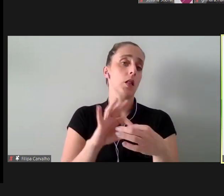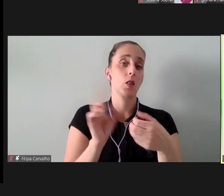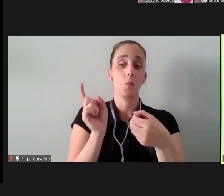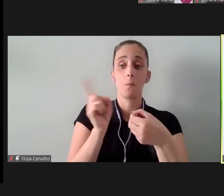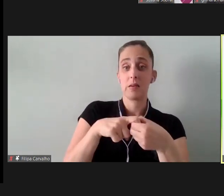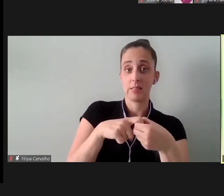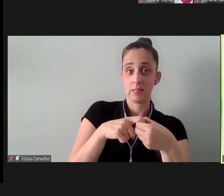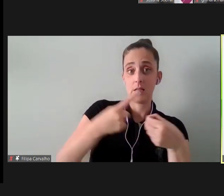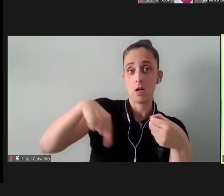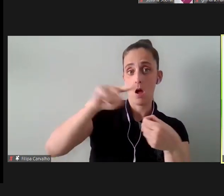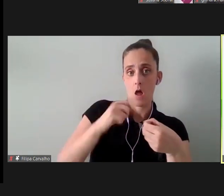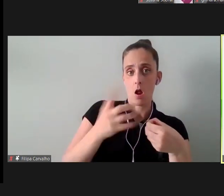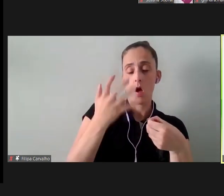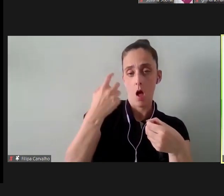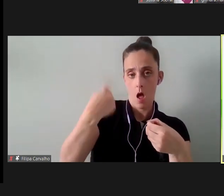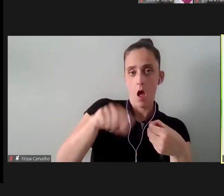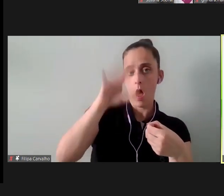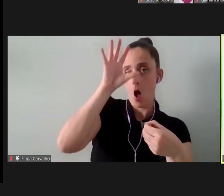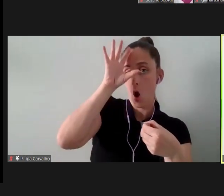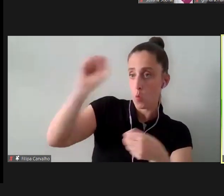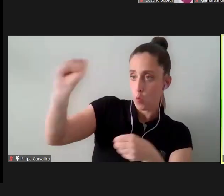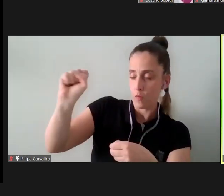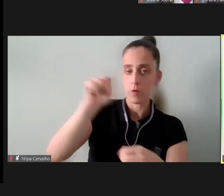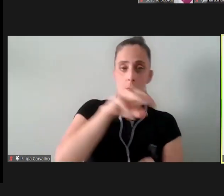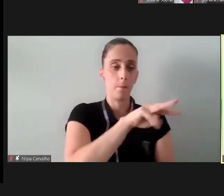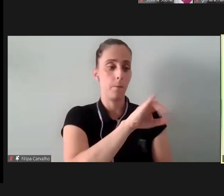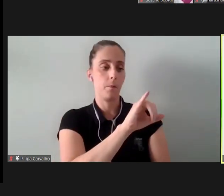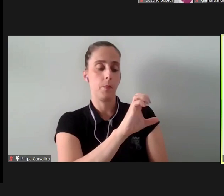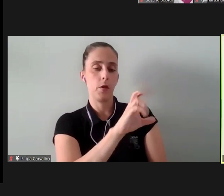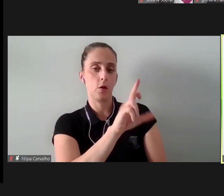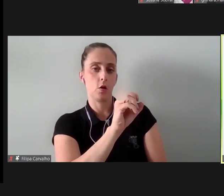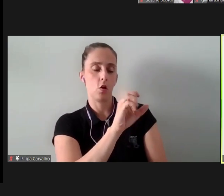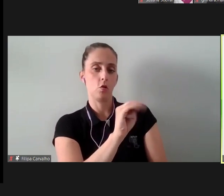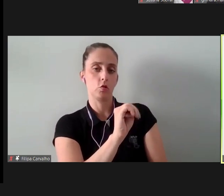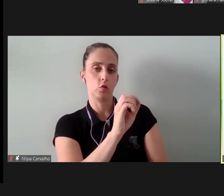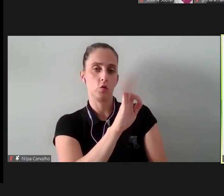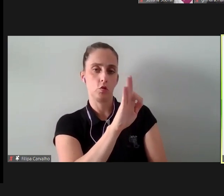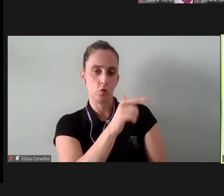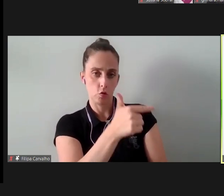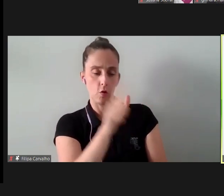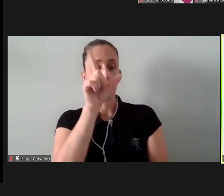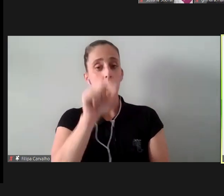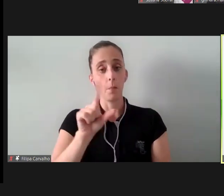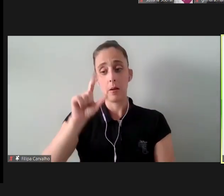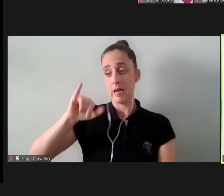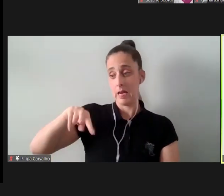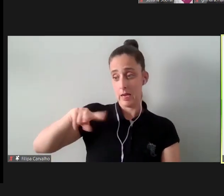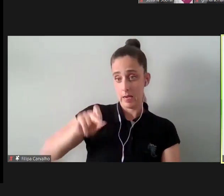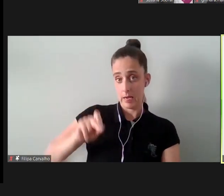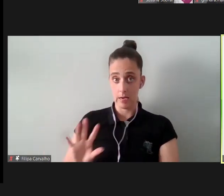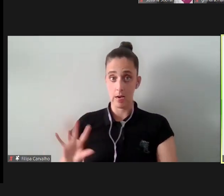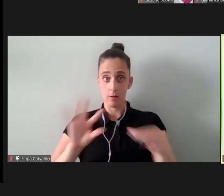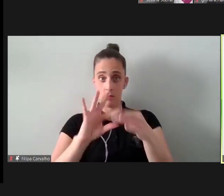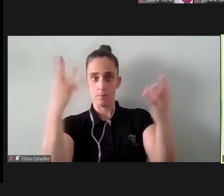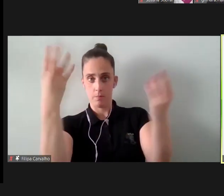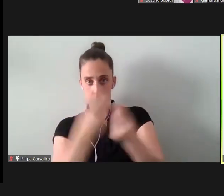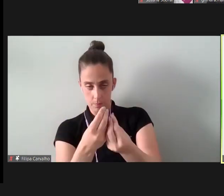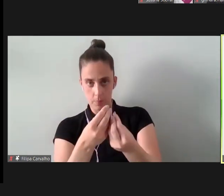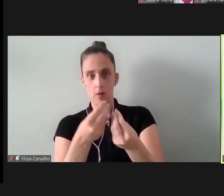nós temos que o governo português fez com a Microsoft e que depois o INA, ao nível da administração, o operacionalizou, nós criámos